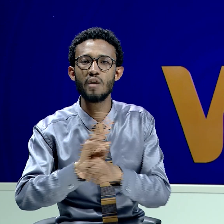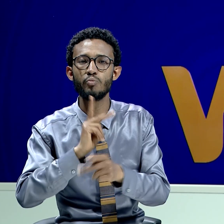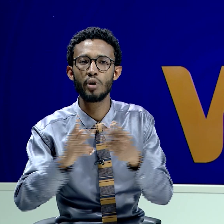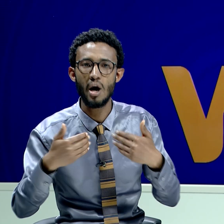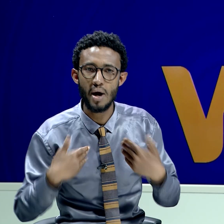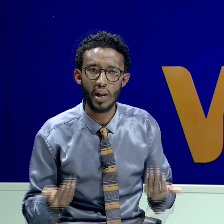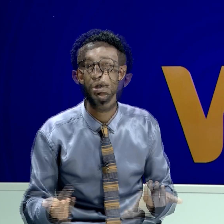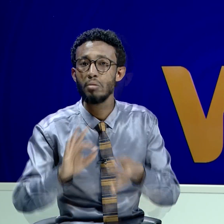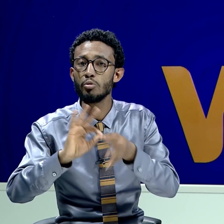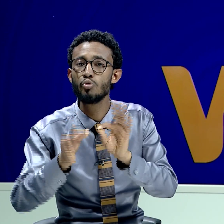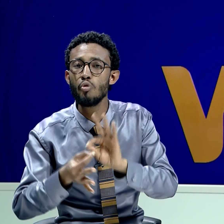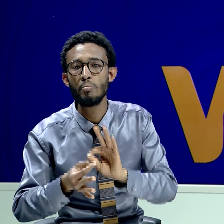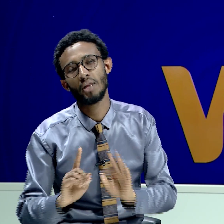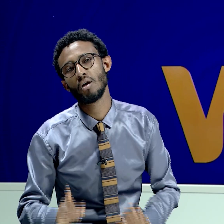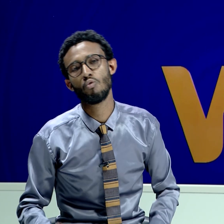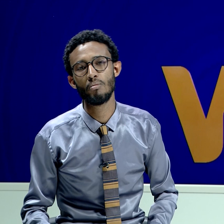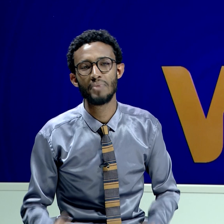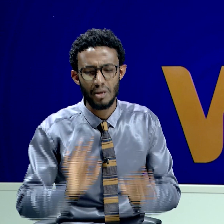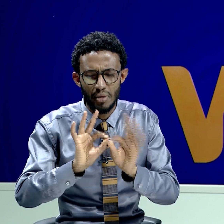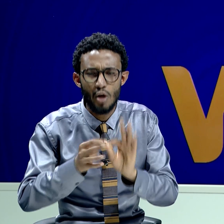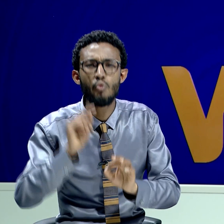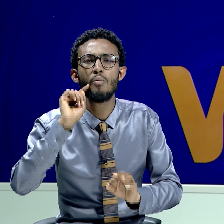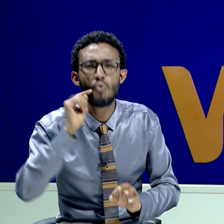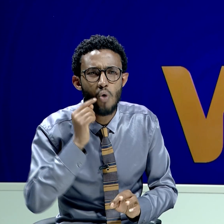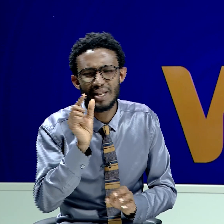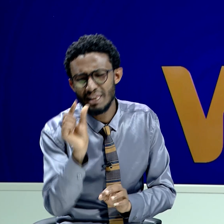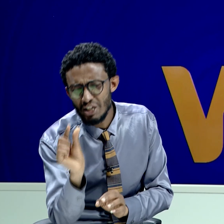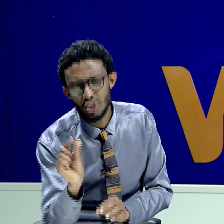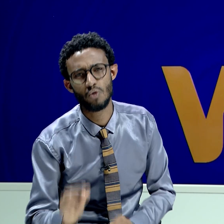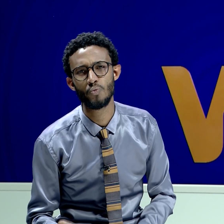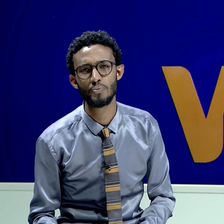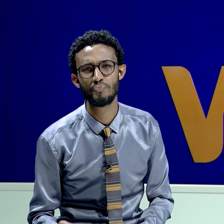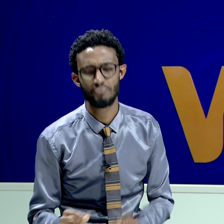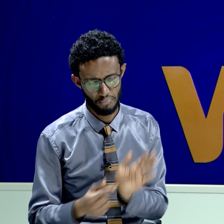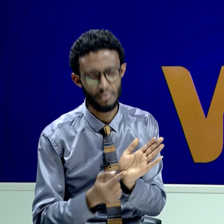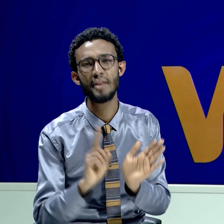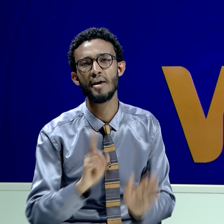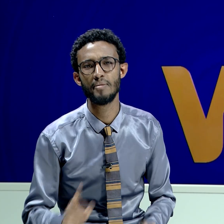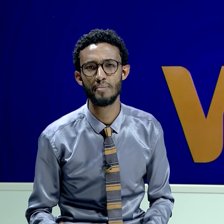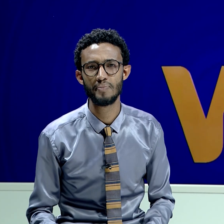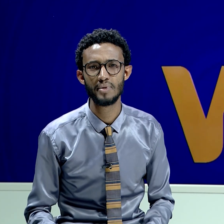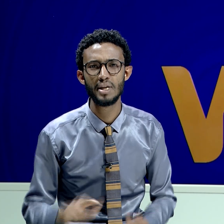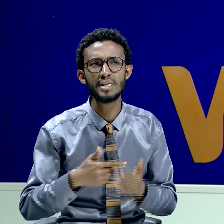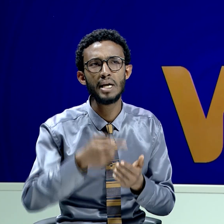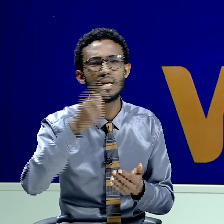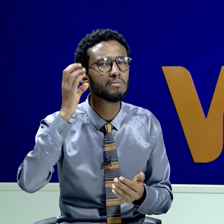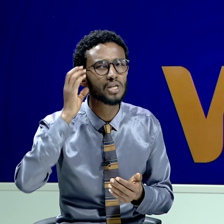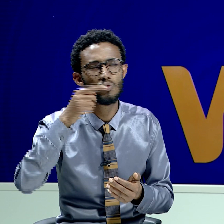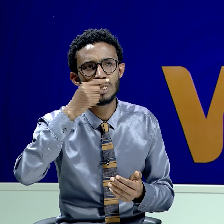ቴሌቪዥን ፕሮግራም አለ ምትርጉም አይታርጉም ቢተርጉሙም ፖን ትንሽ ነው አይታይም ለዚህ እነዚህ መስመውት